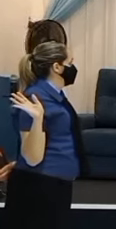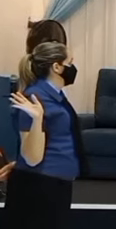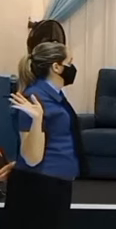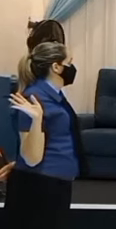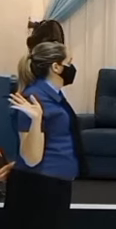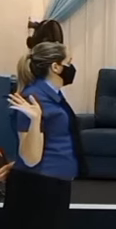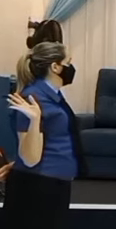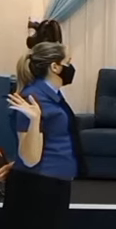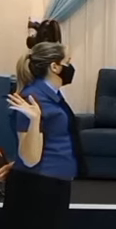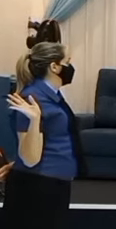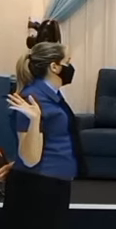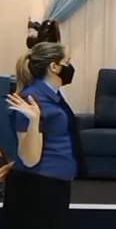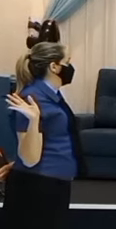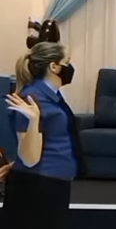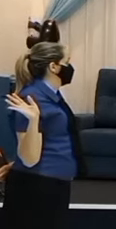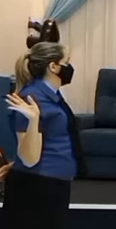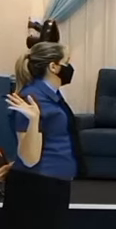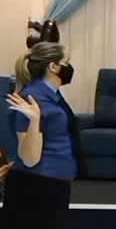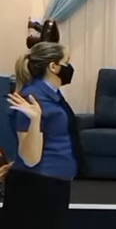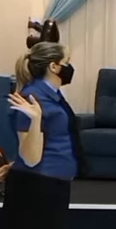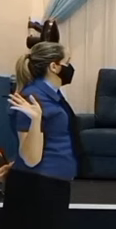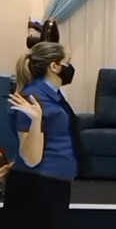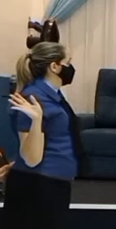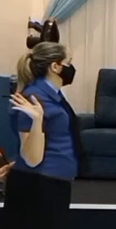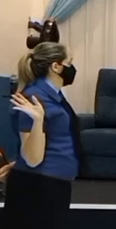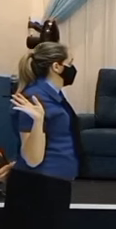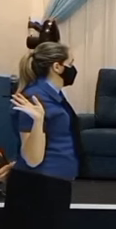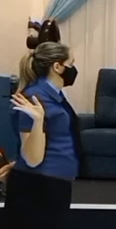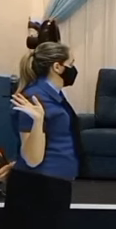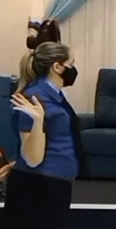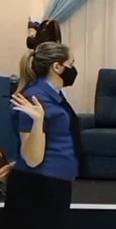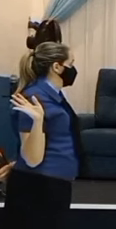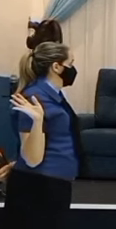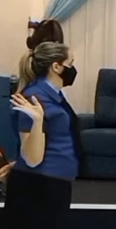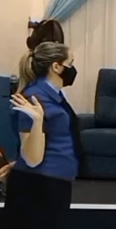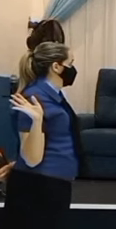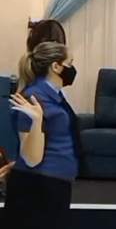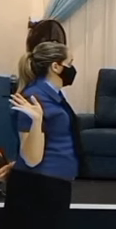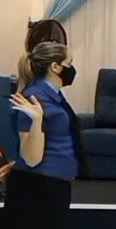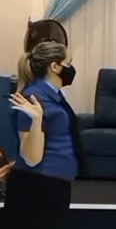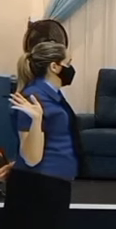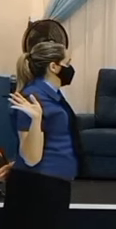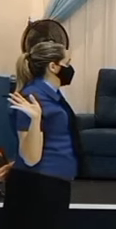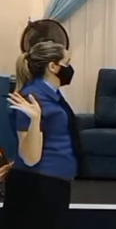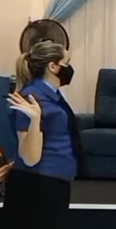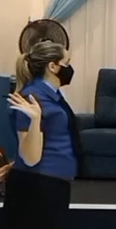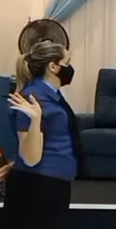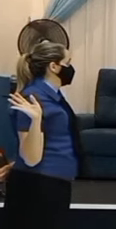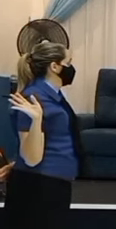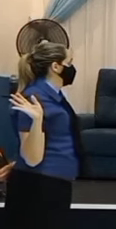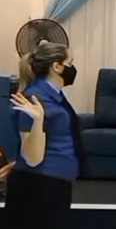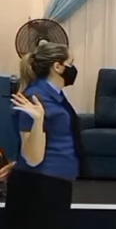e piedade. Mas Davi, com você eu quero reatar a aliança. Mas é o seguinte: eu quero 7 homens da casa de